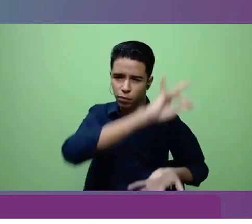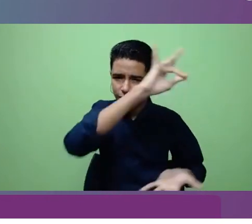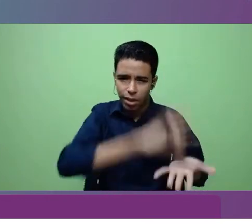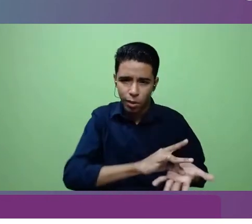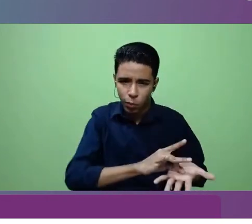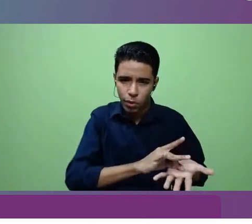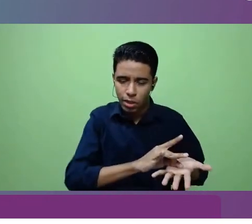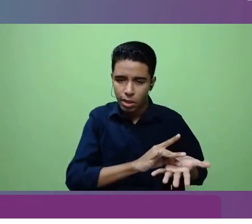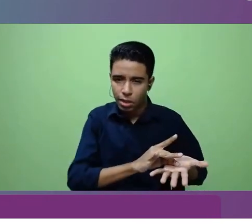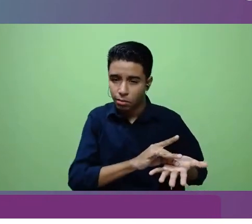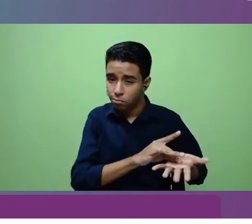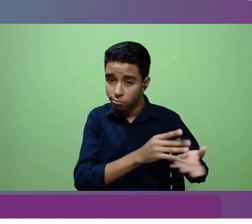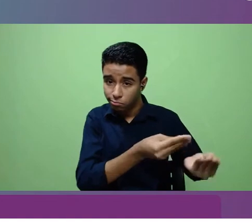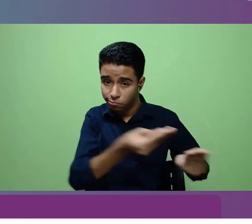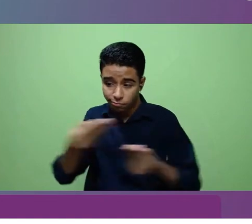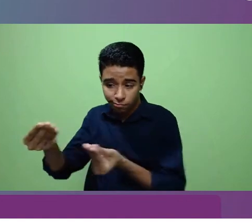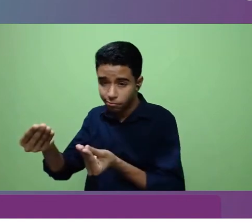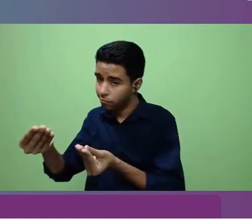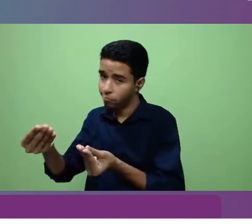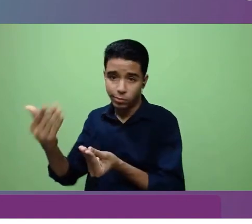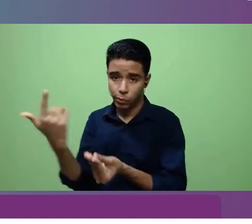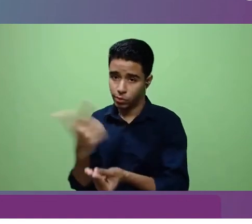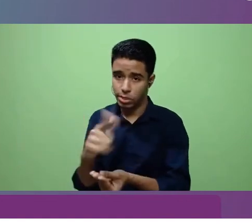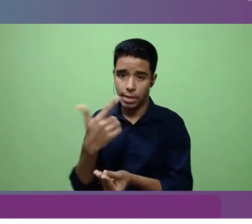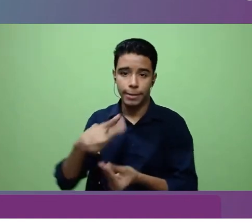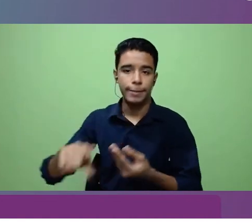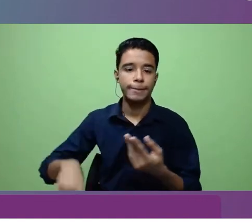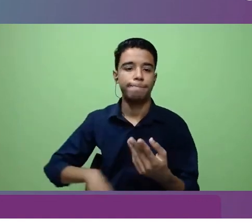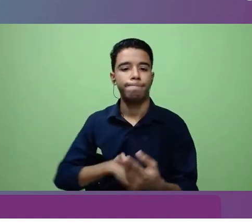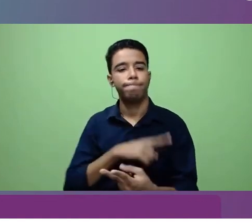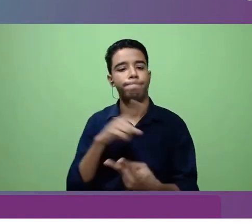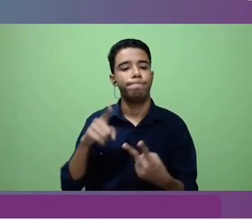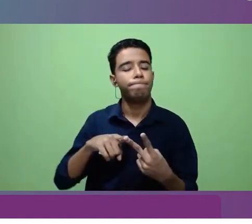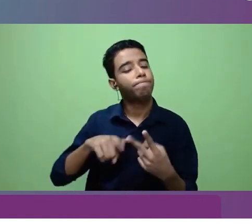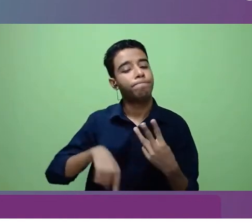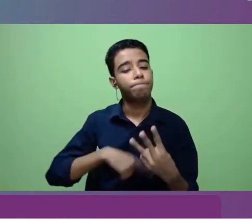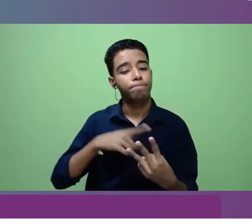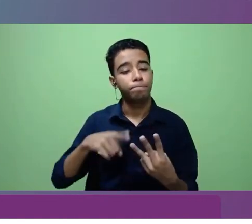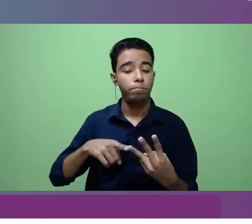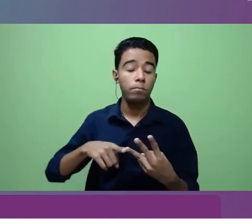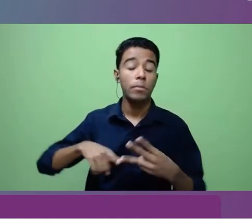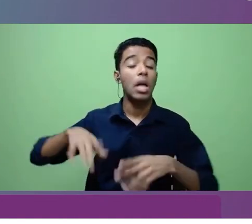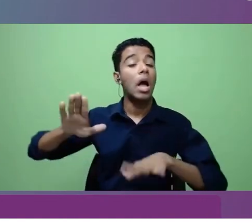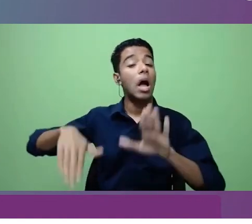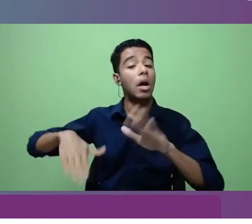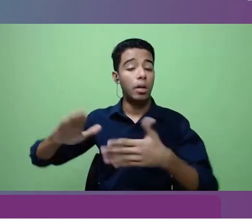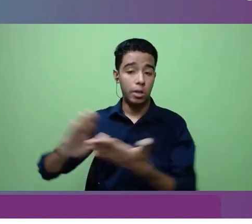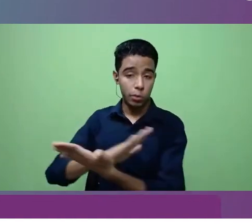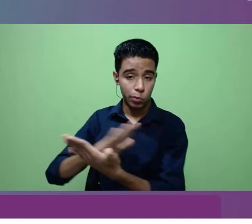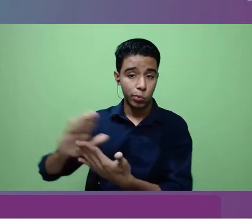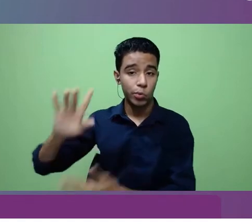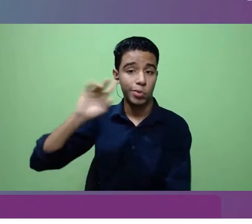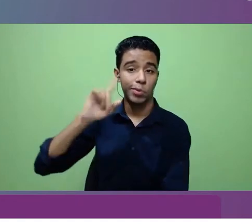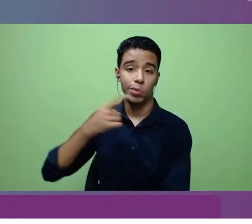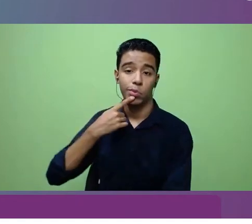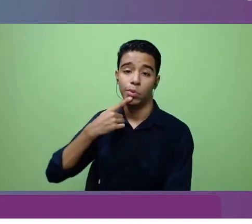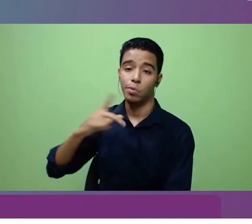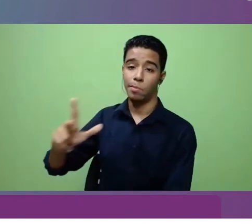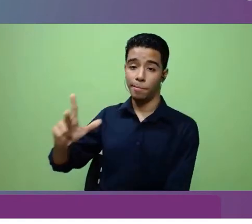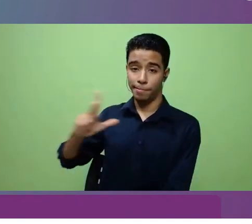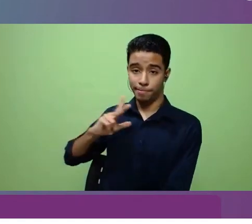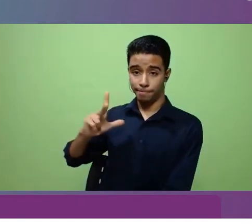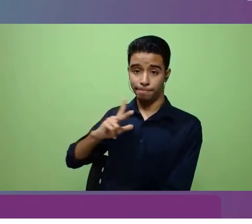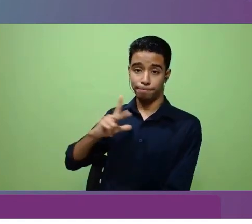Ponto 2. Muitos surdos atrelam questões pessoais à avaliação